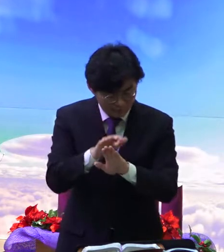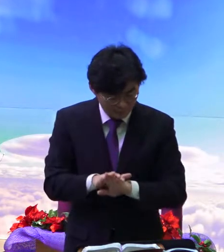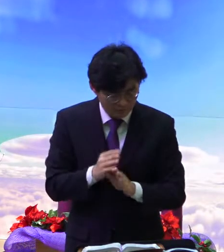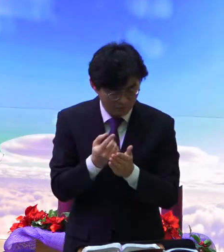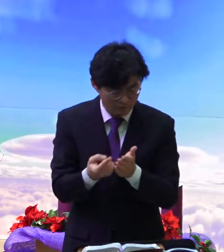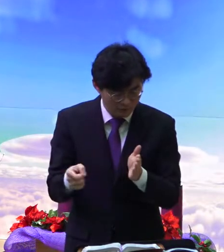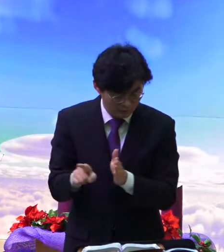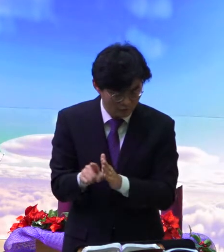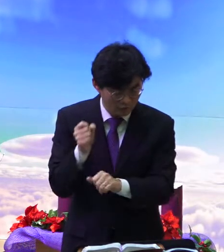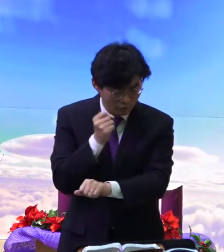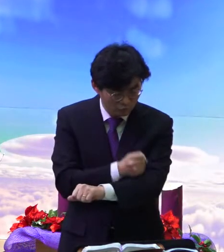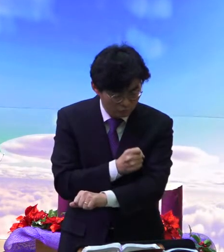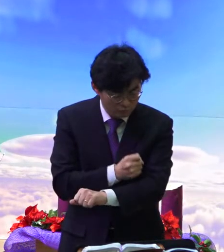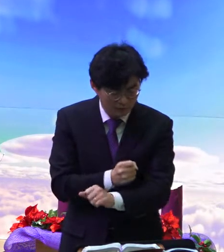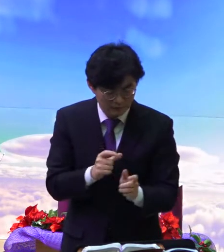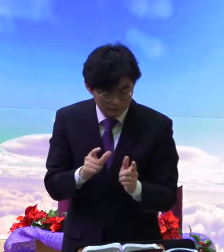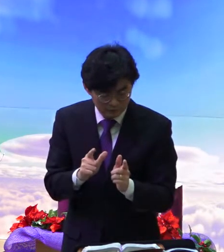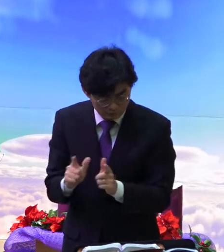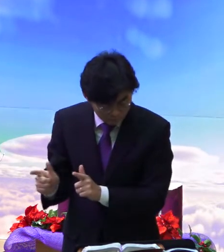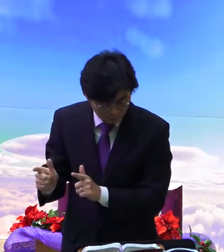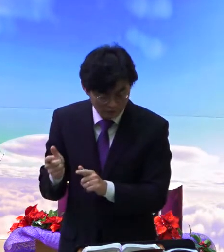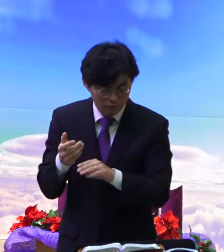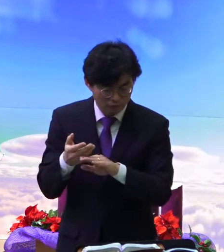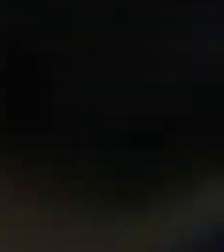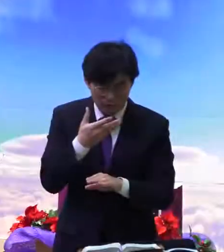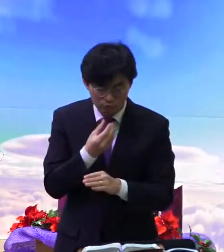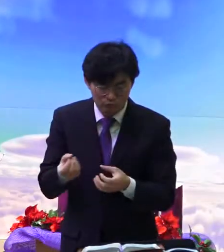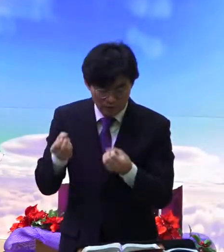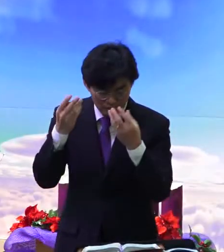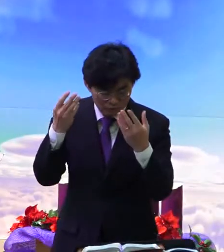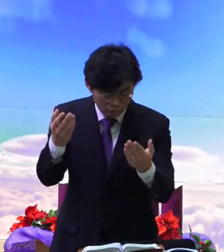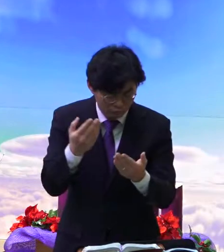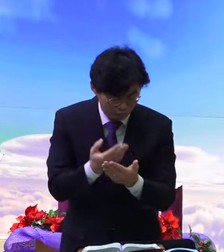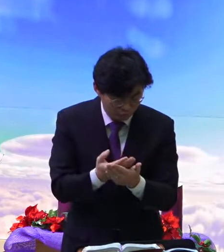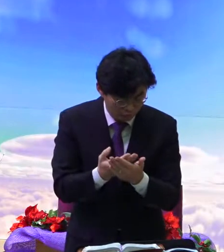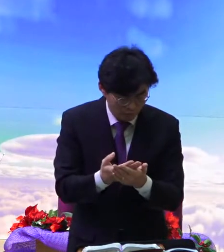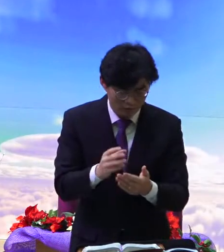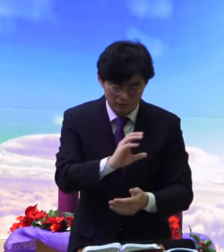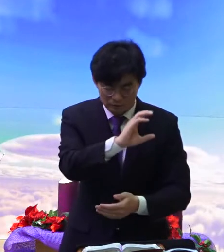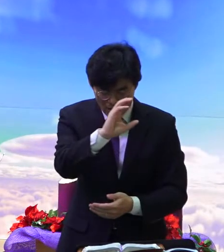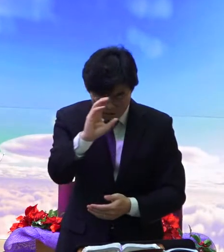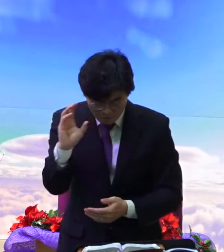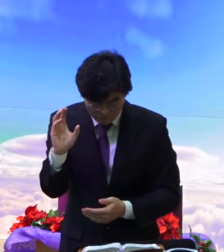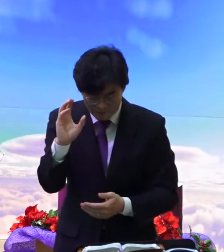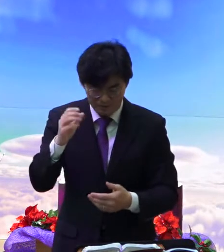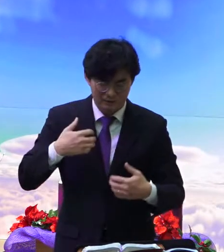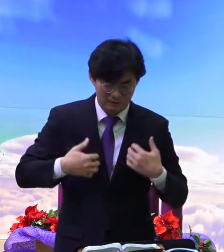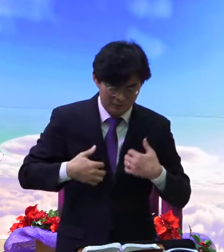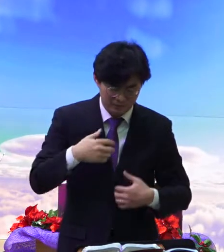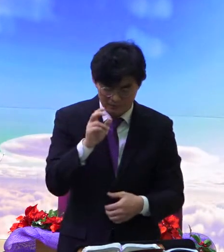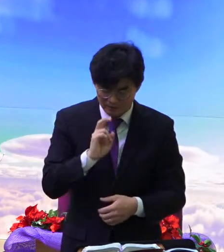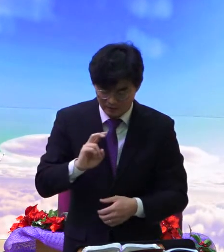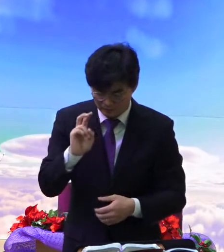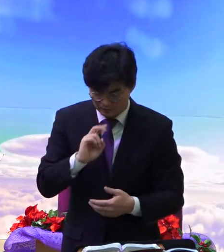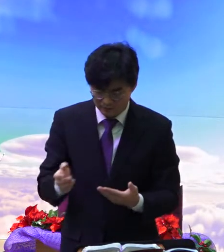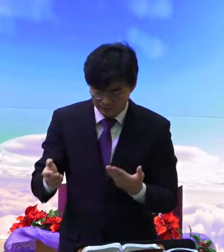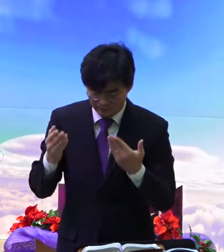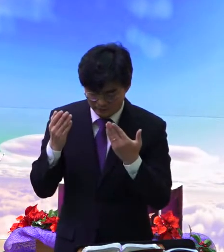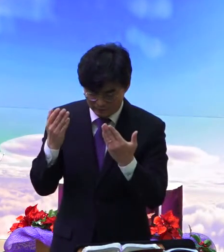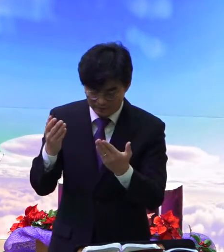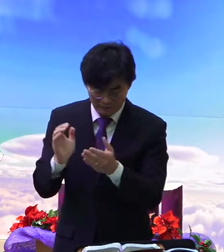수고하는 모든 손길 위에 주님 축복하여 주시옵고 천탄의 기쁨을 찬양으로